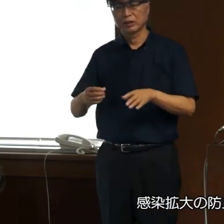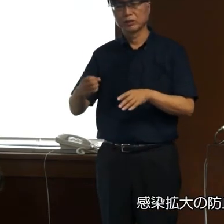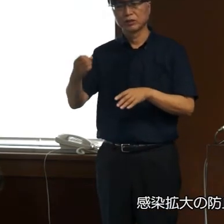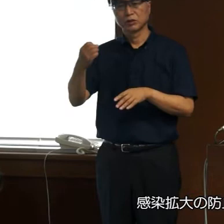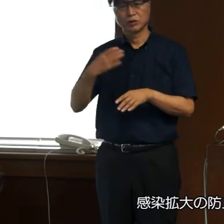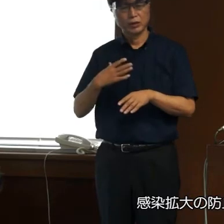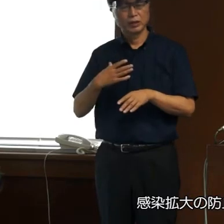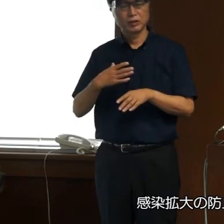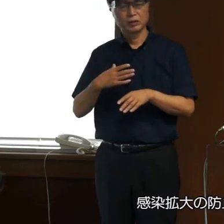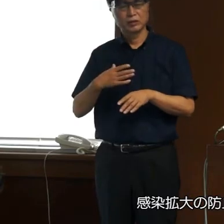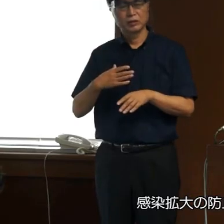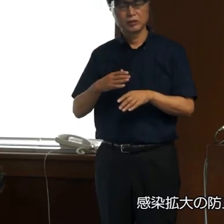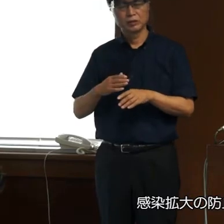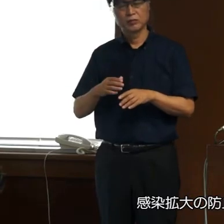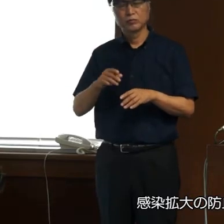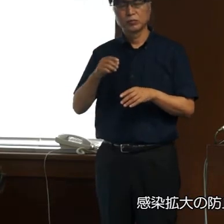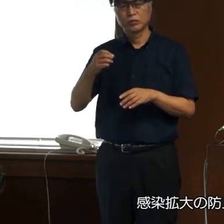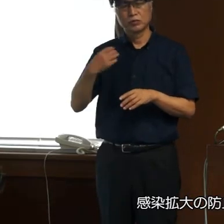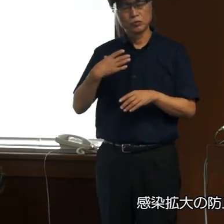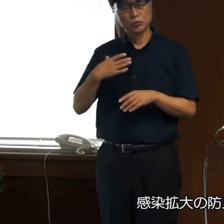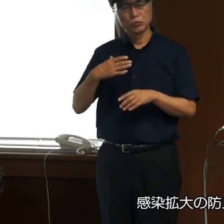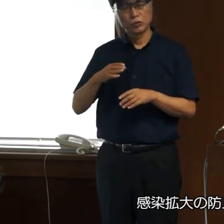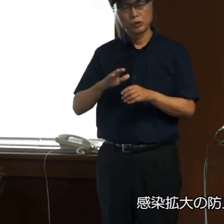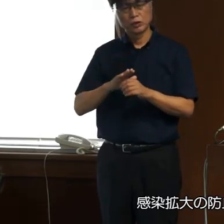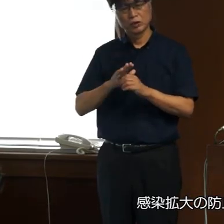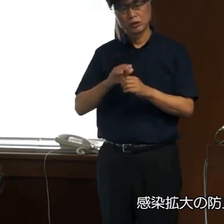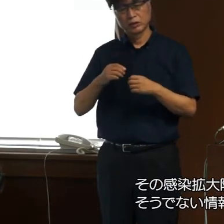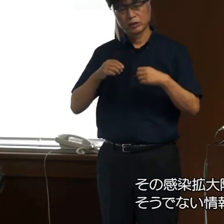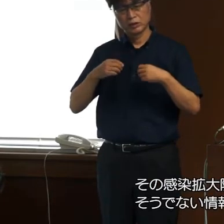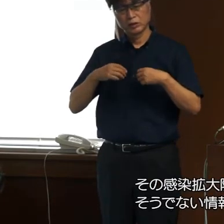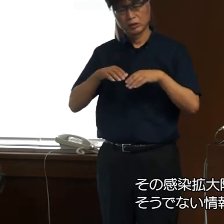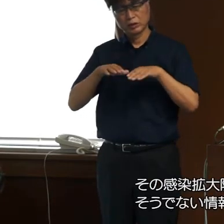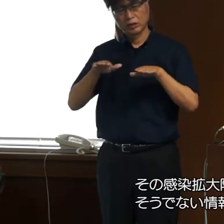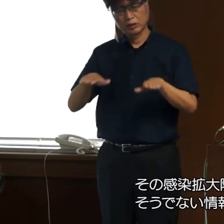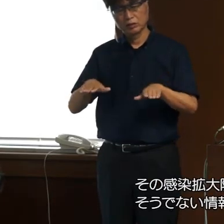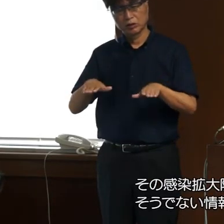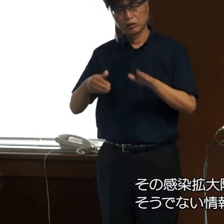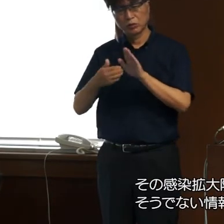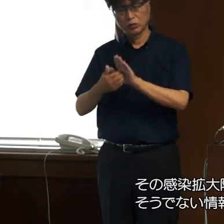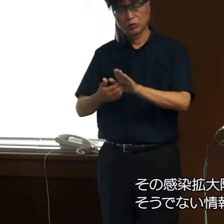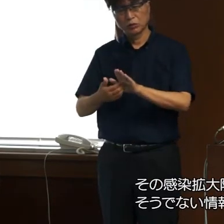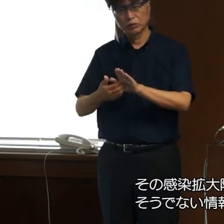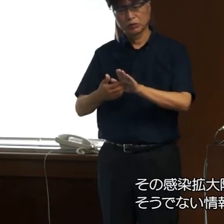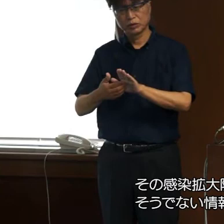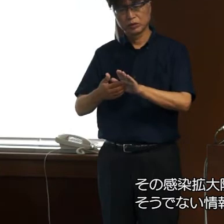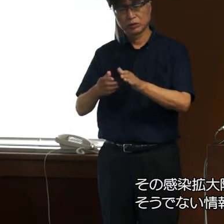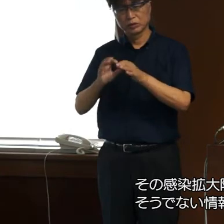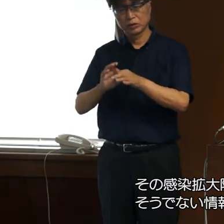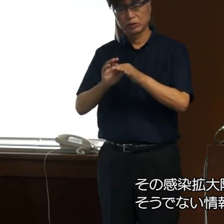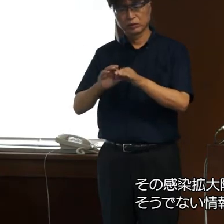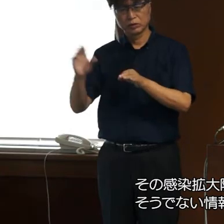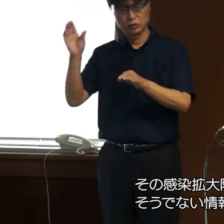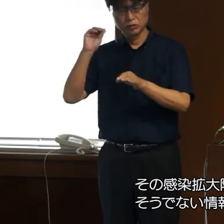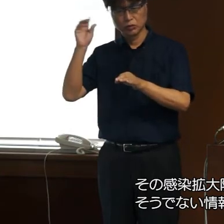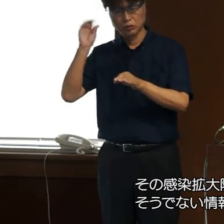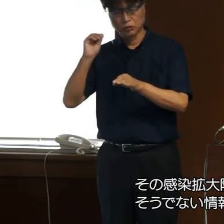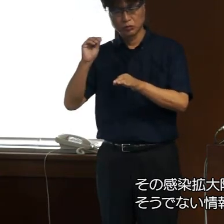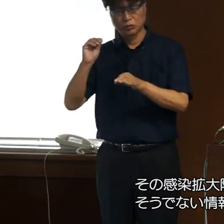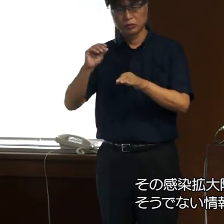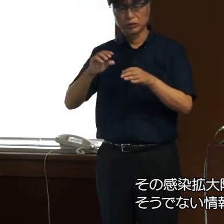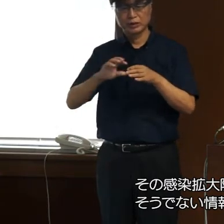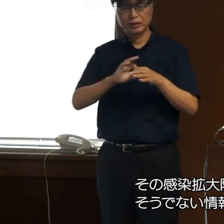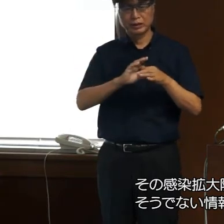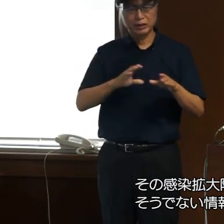ですね、感染拡大の防止っていうことについて、その感染拡大防止に関係する情報とそうでない情